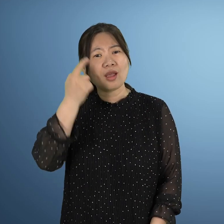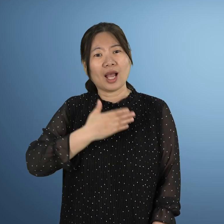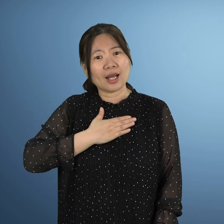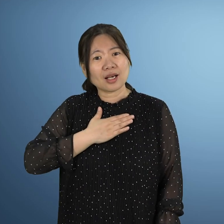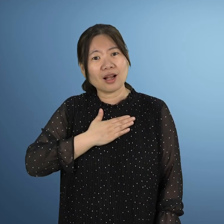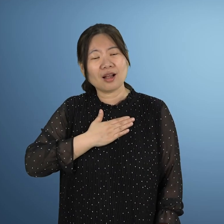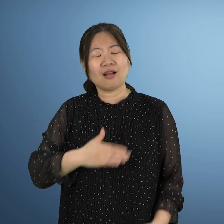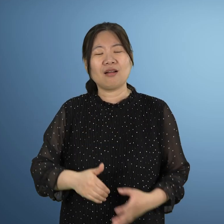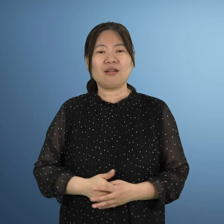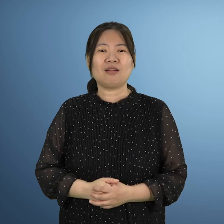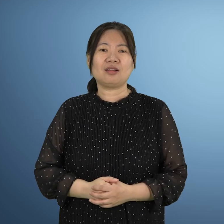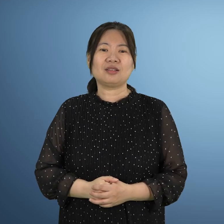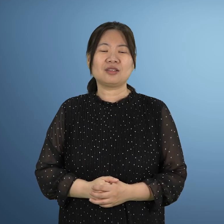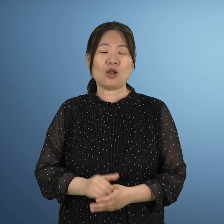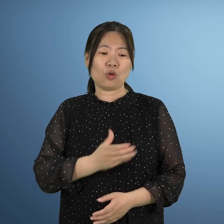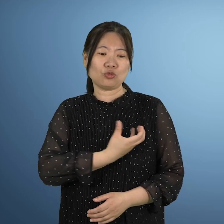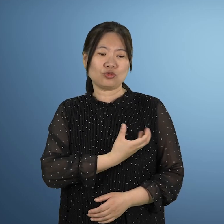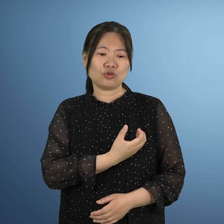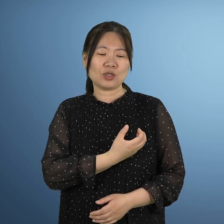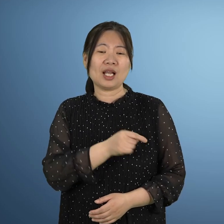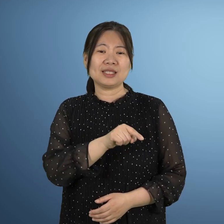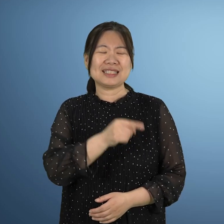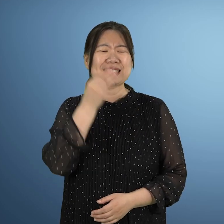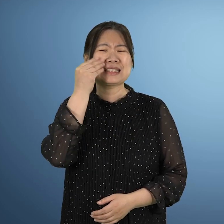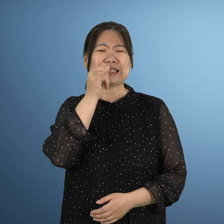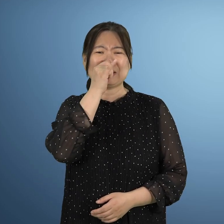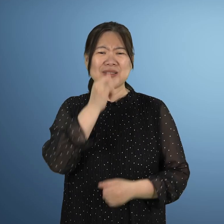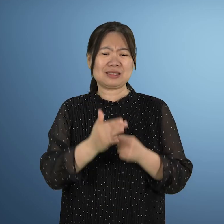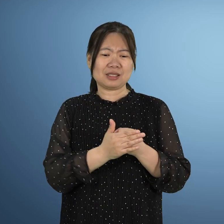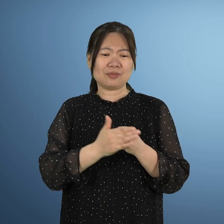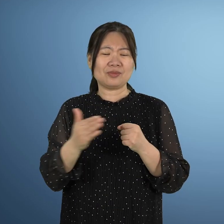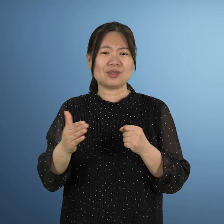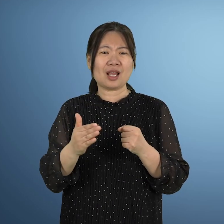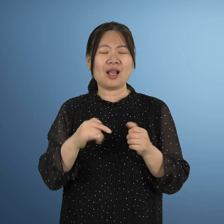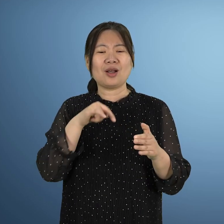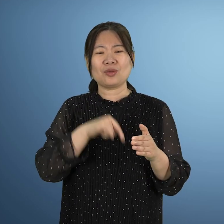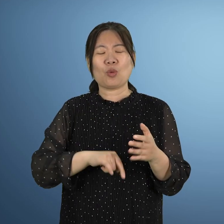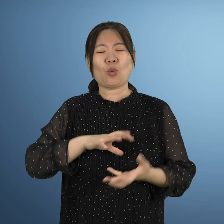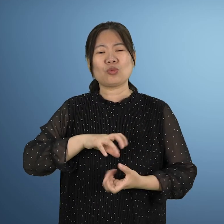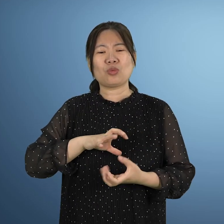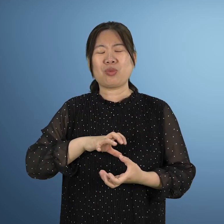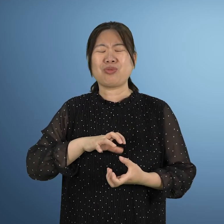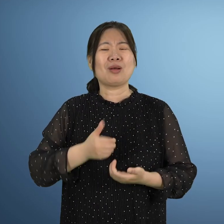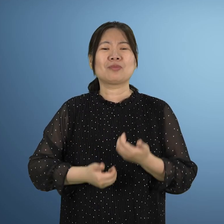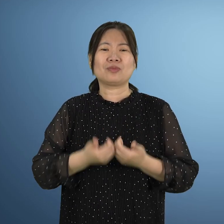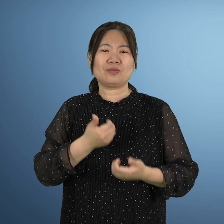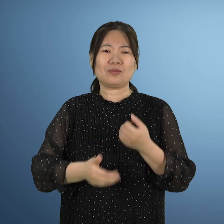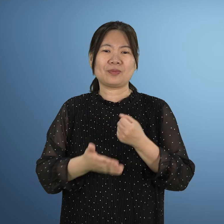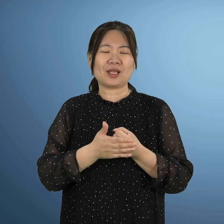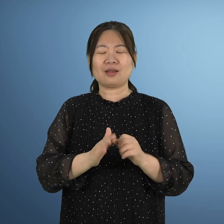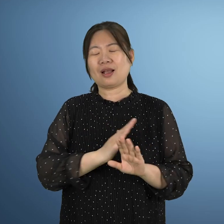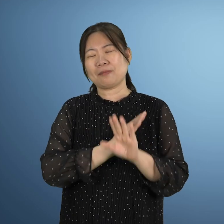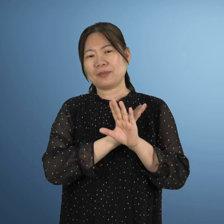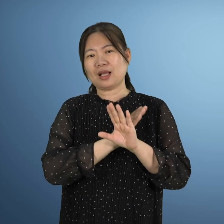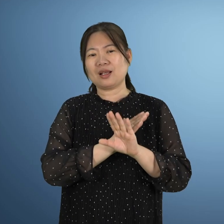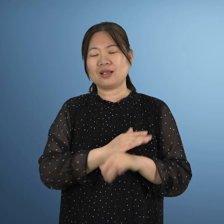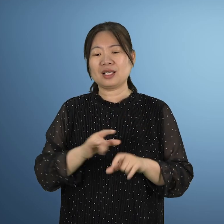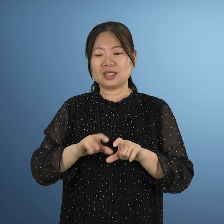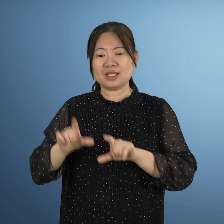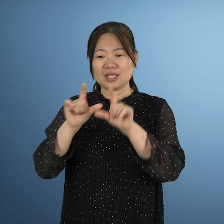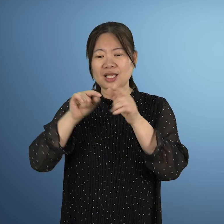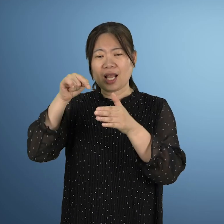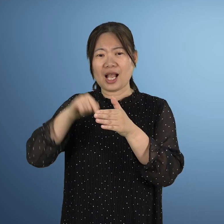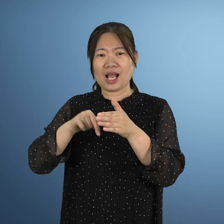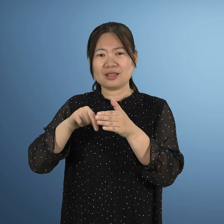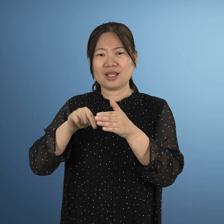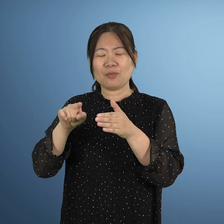아세요? 우유가 이 기름기가 있기 때문에 속이 안 받는 거예요. 그들의